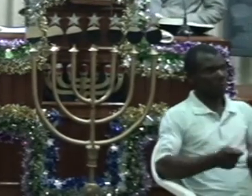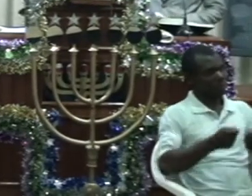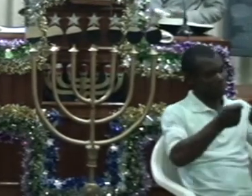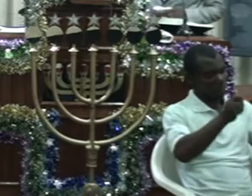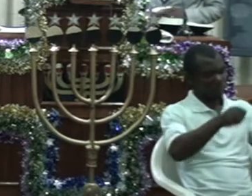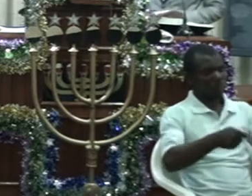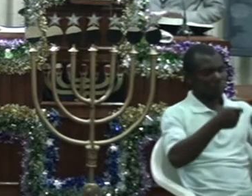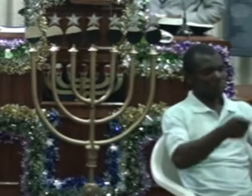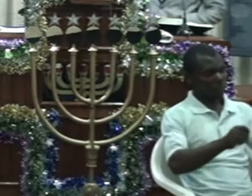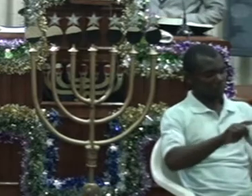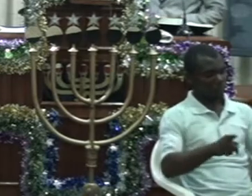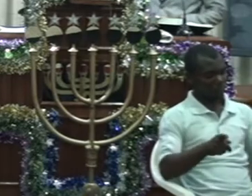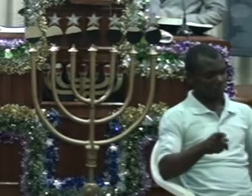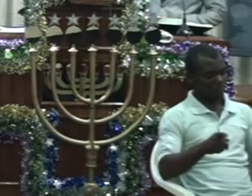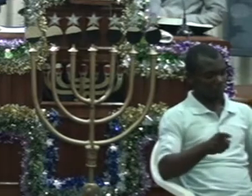Il pouvait les lui donner.